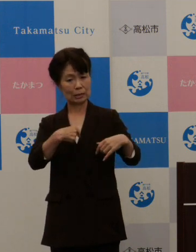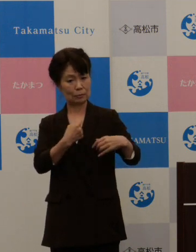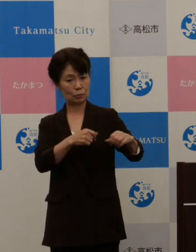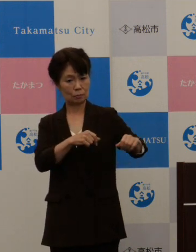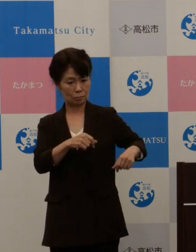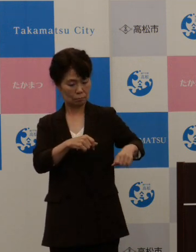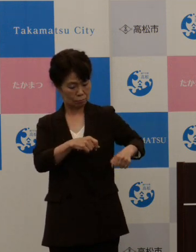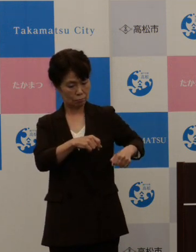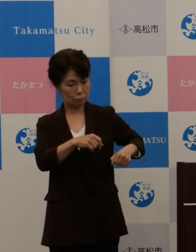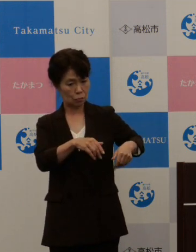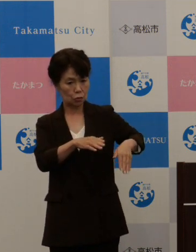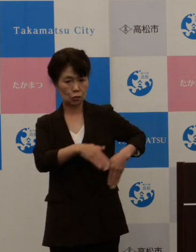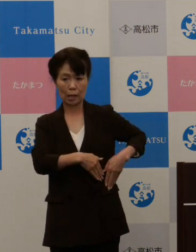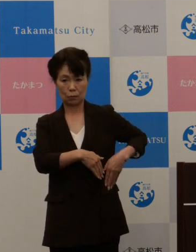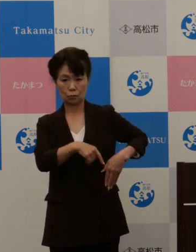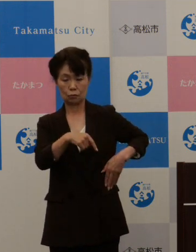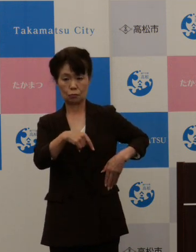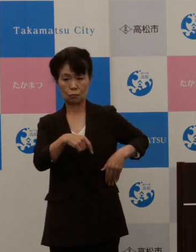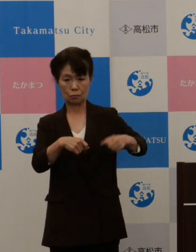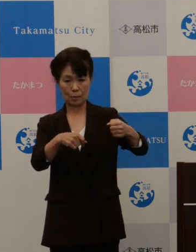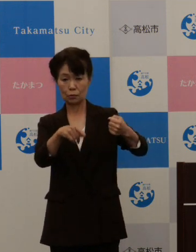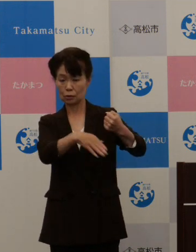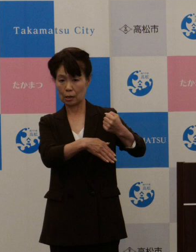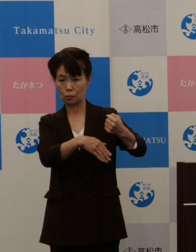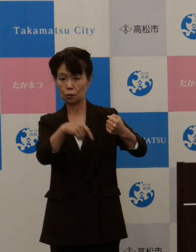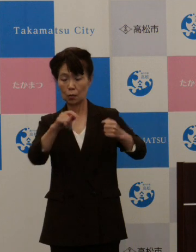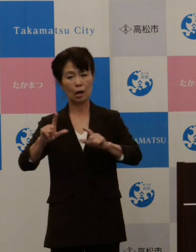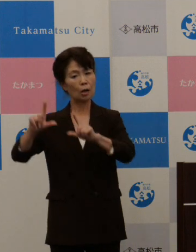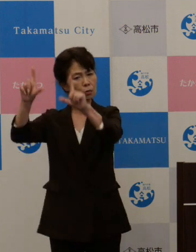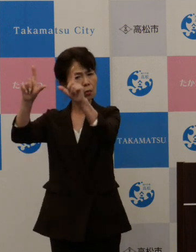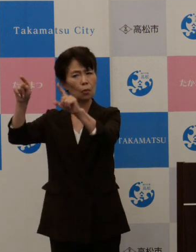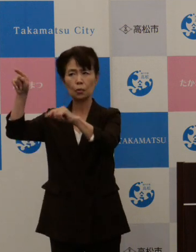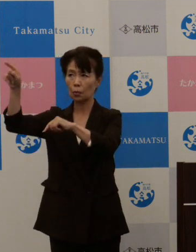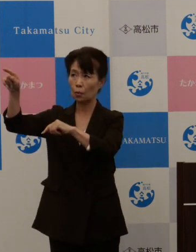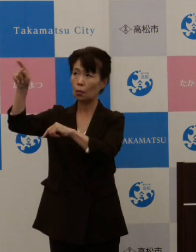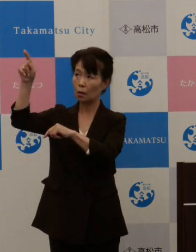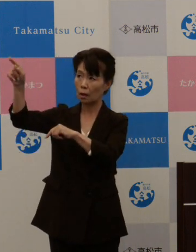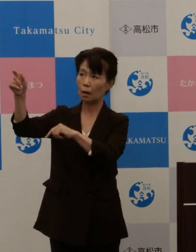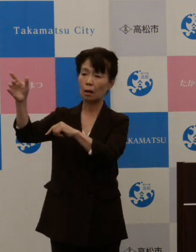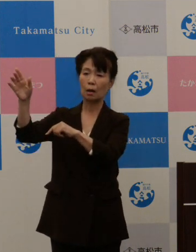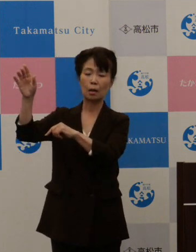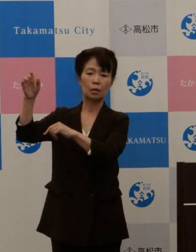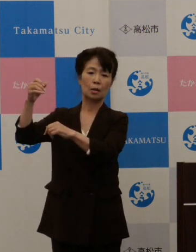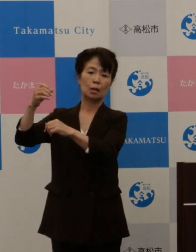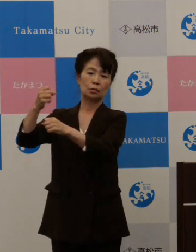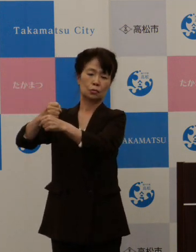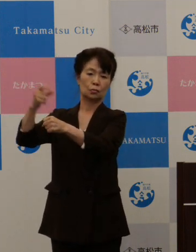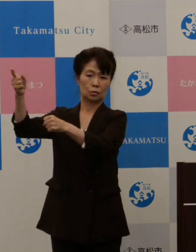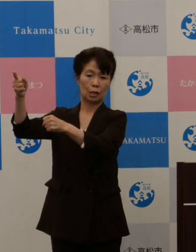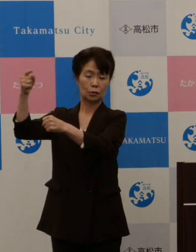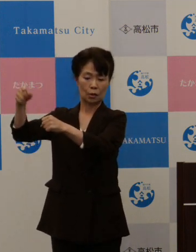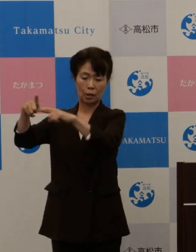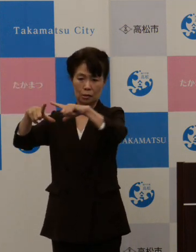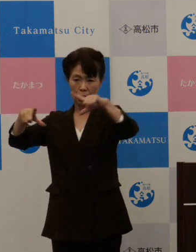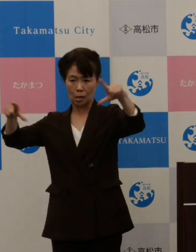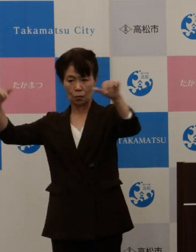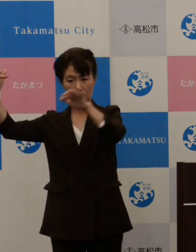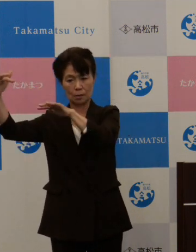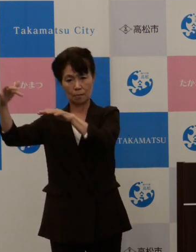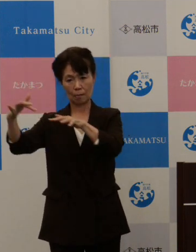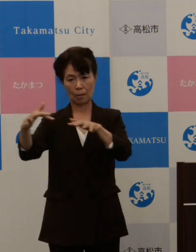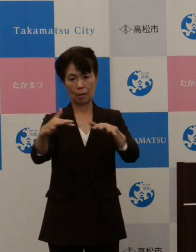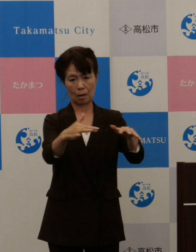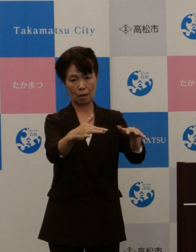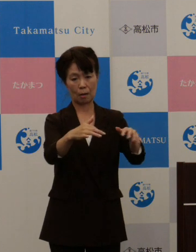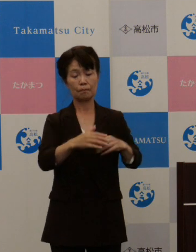つです、まあ、それはなんか東京都あたりから始まって、まあ、高松市も採用して全国に普及もしておるということで、